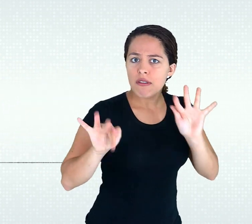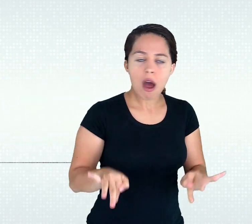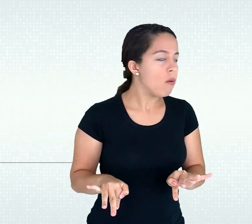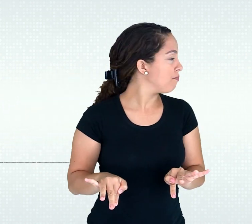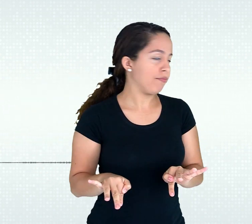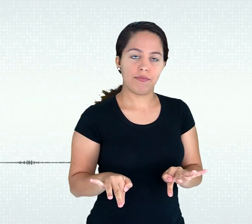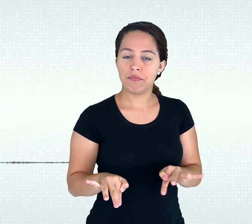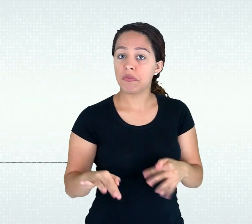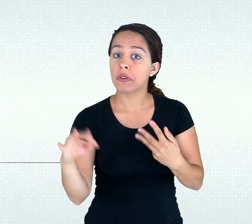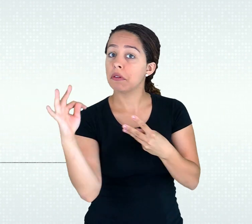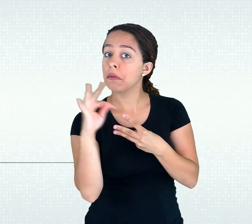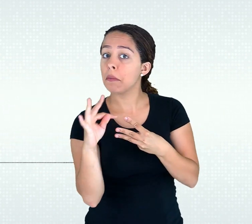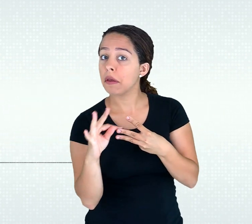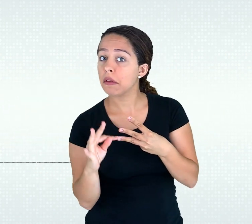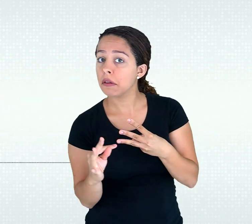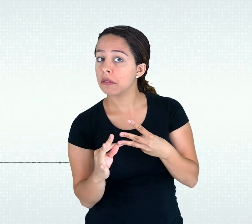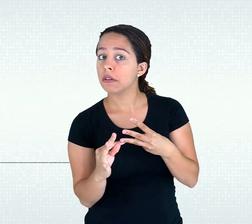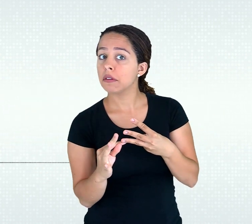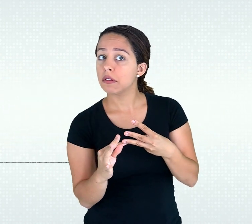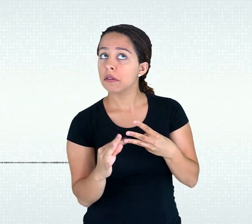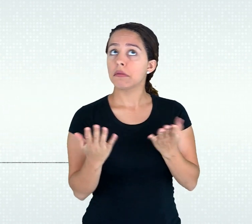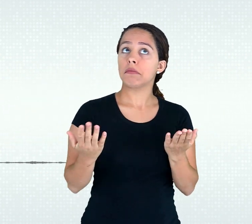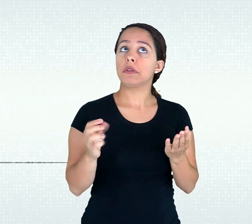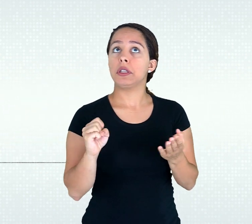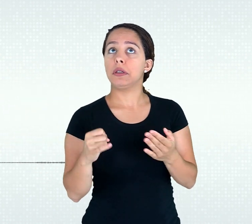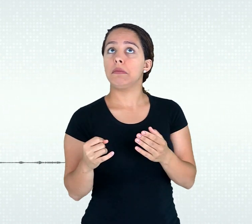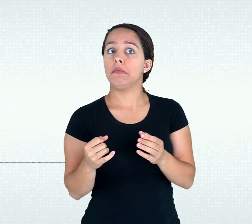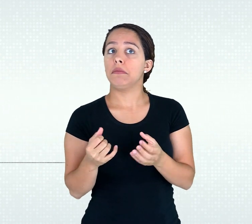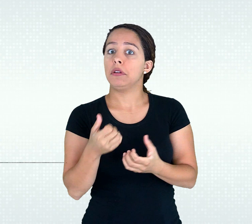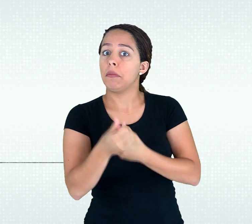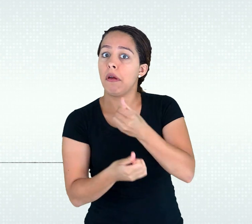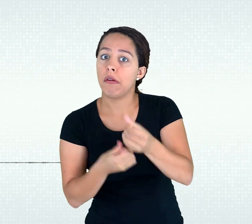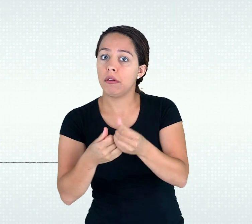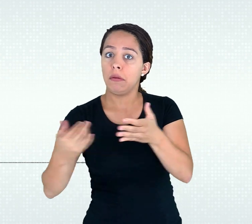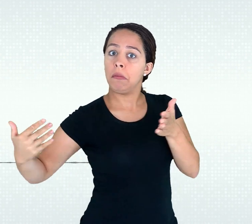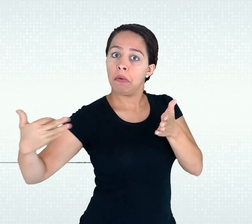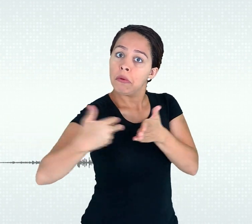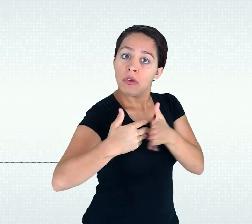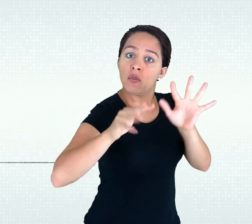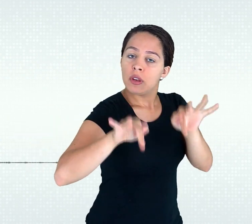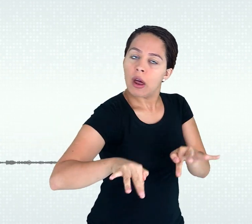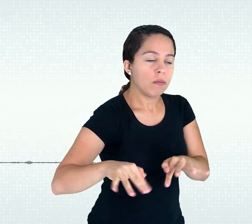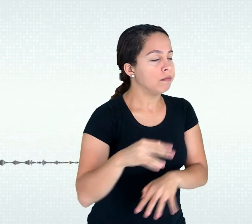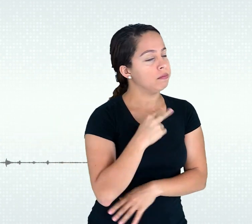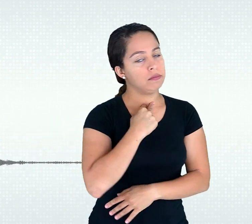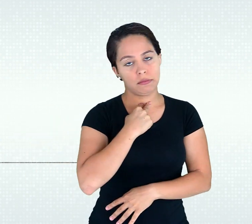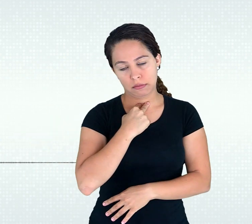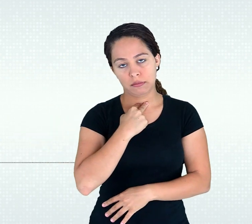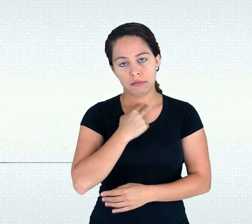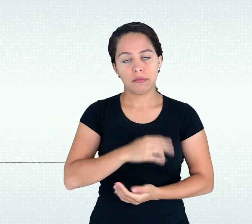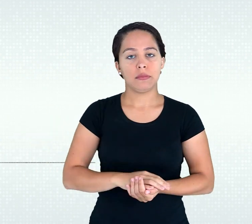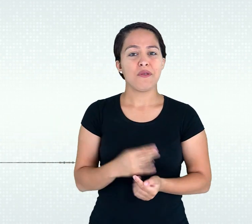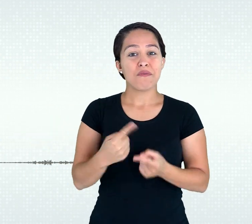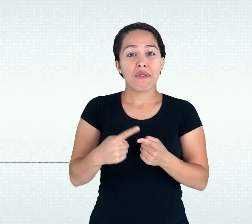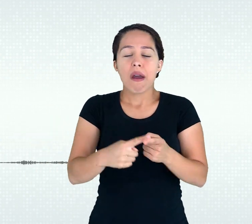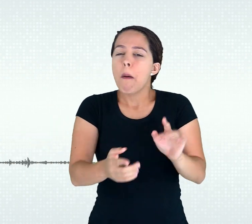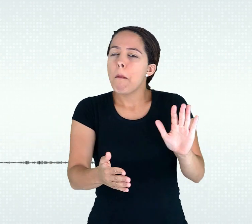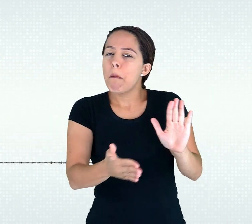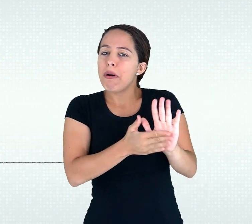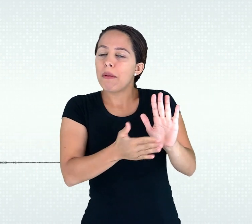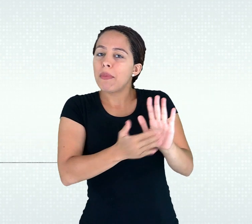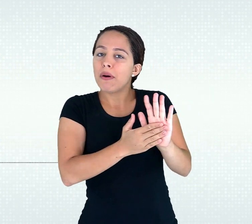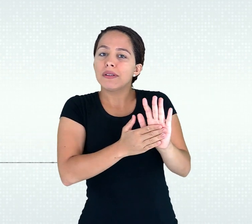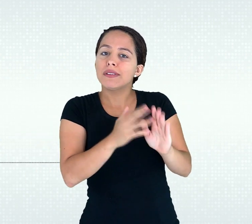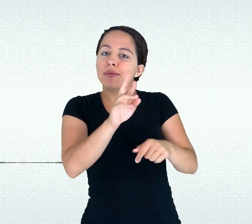trimestre ou bimestre um formato que não dialoga com as concepções institucionais de avaliação de